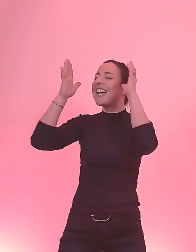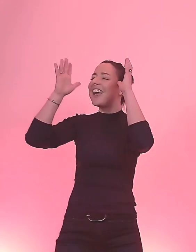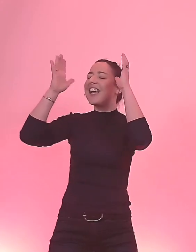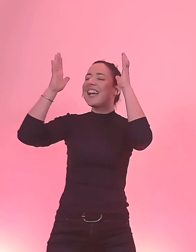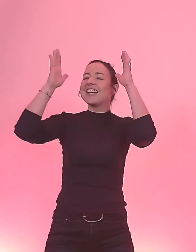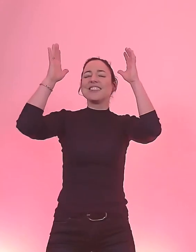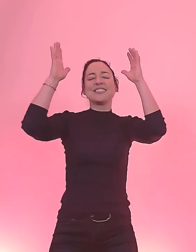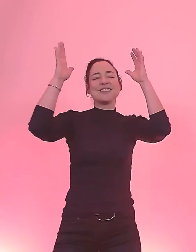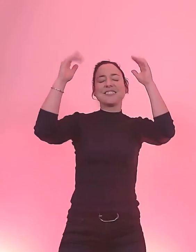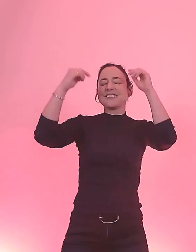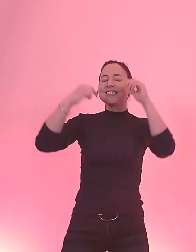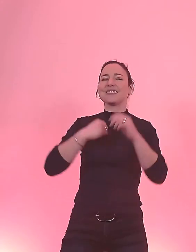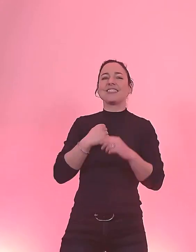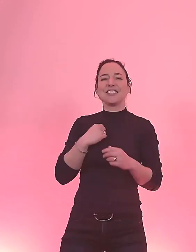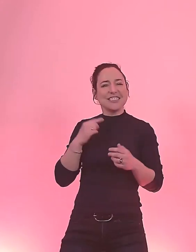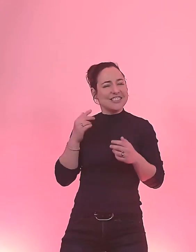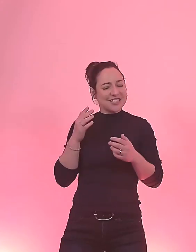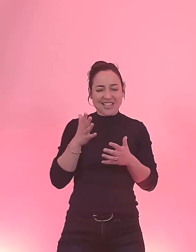waar